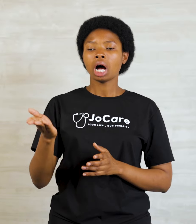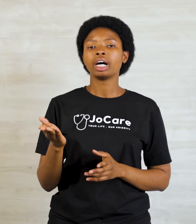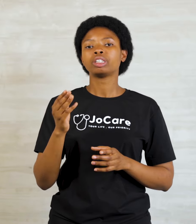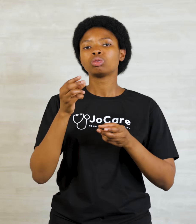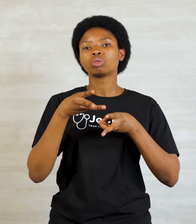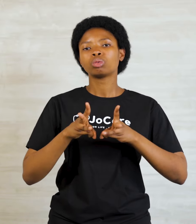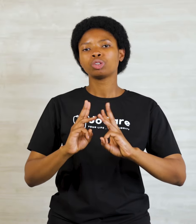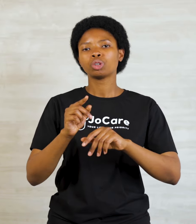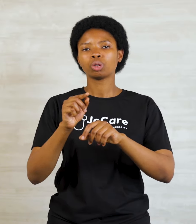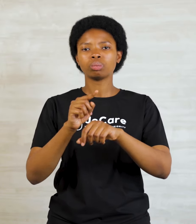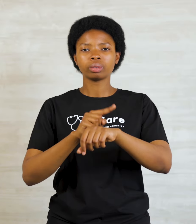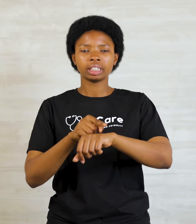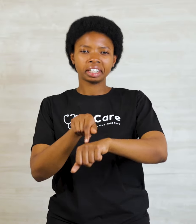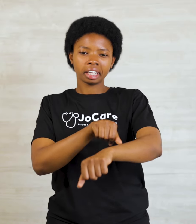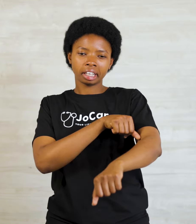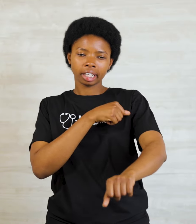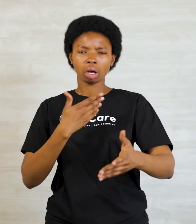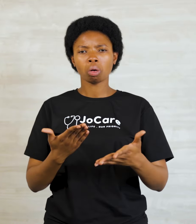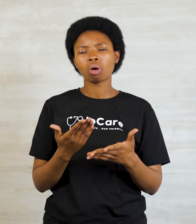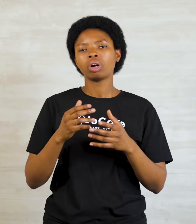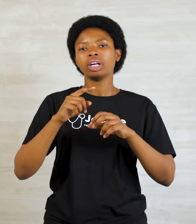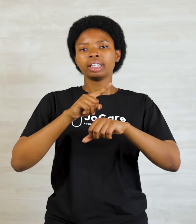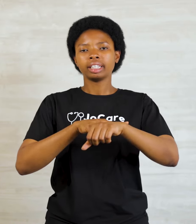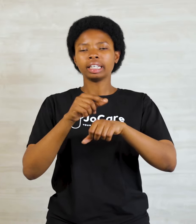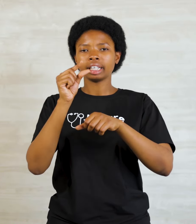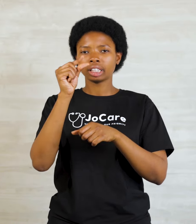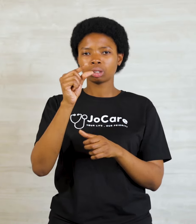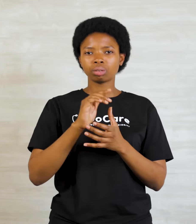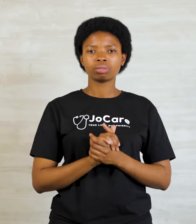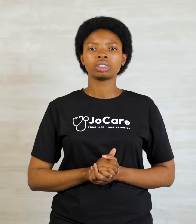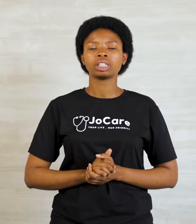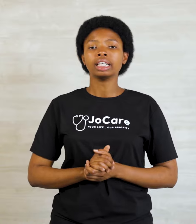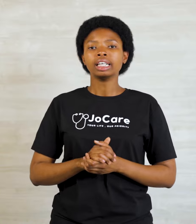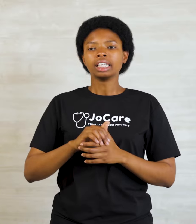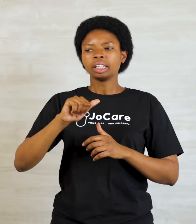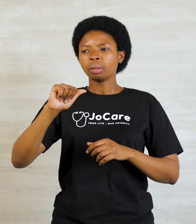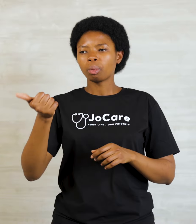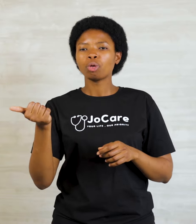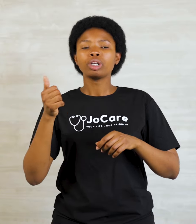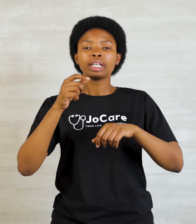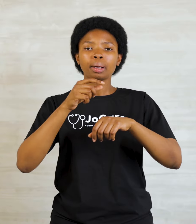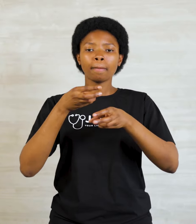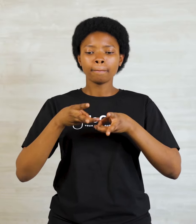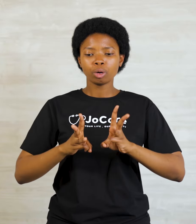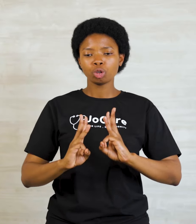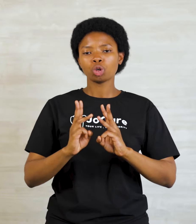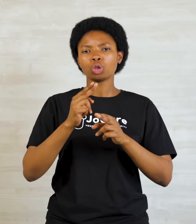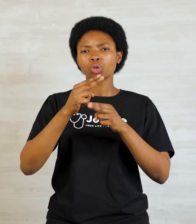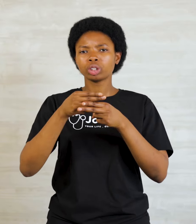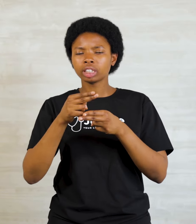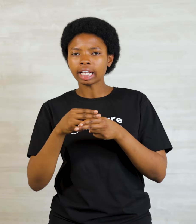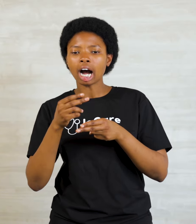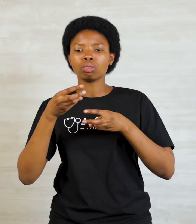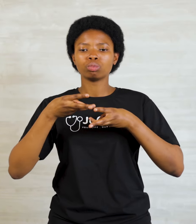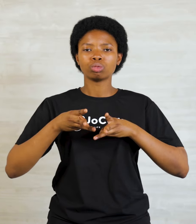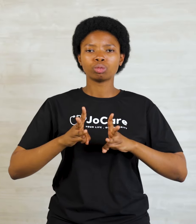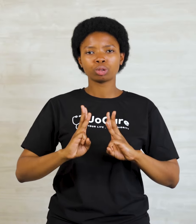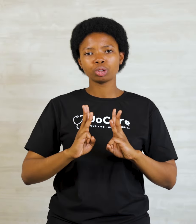uburyo bw'igihe kigufi ndetse n'uburyo bwa buryo twita ubw'impanuka cya gihe wakoze imibonano